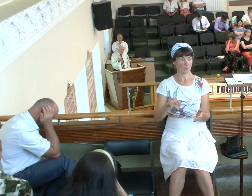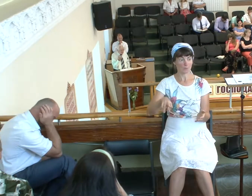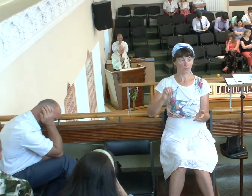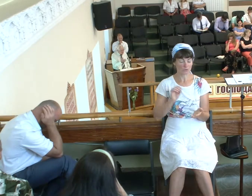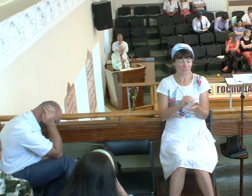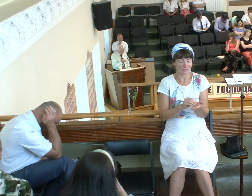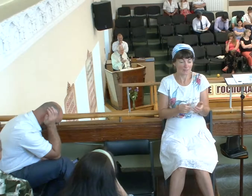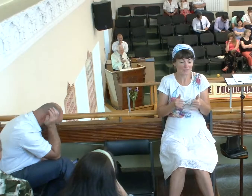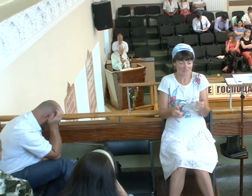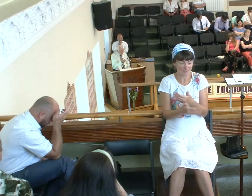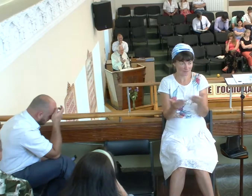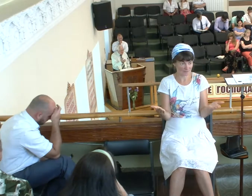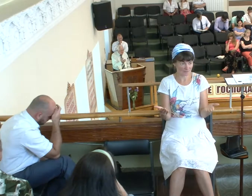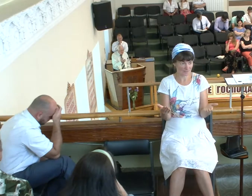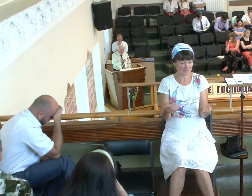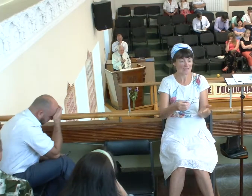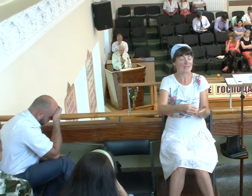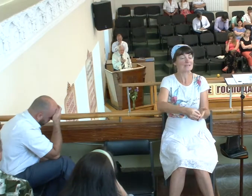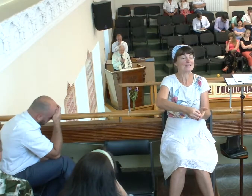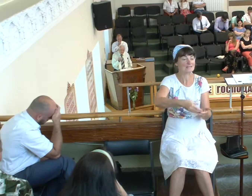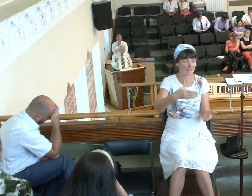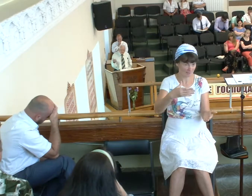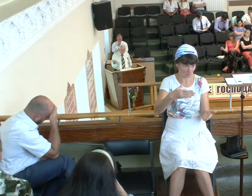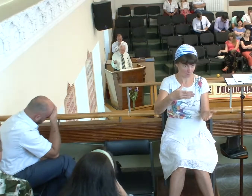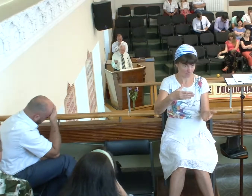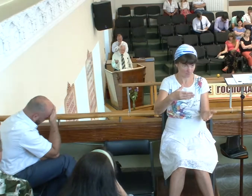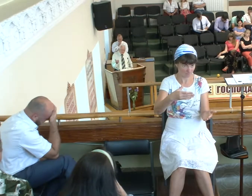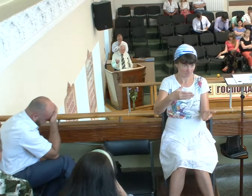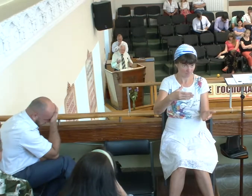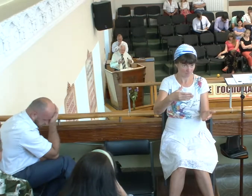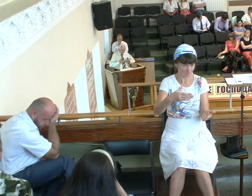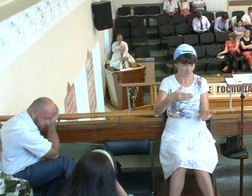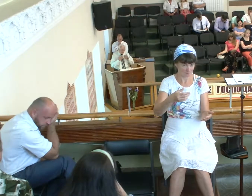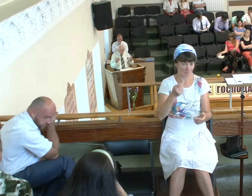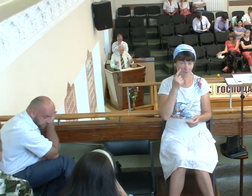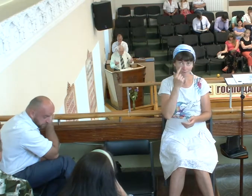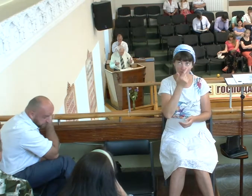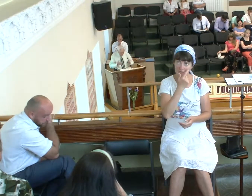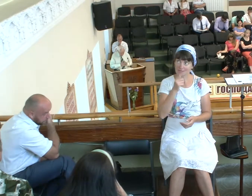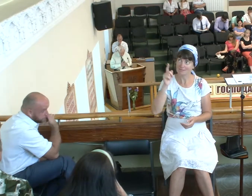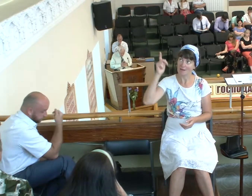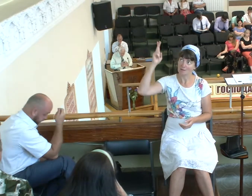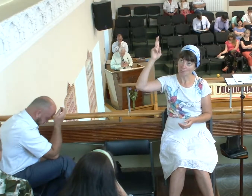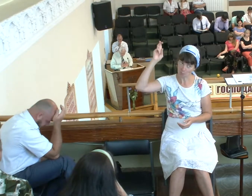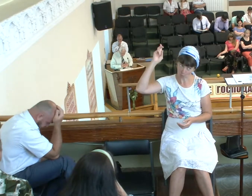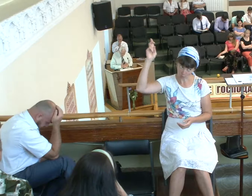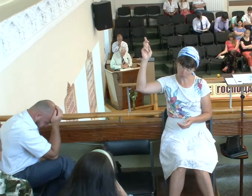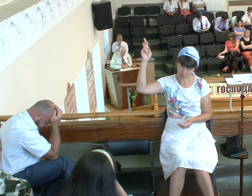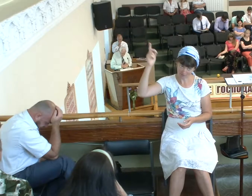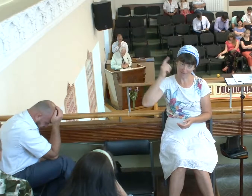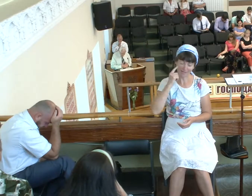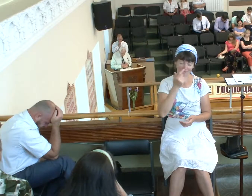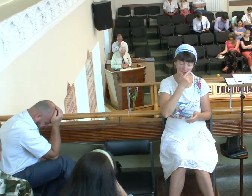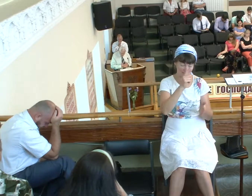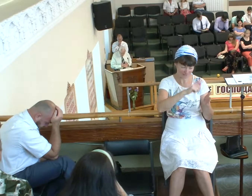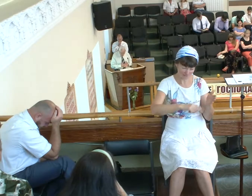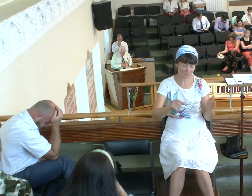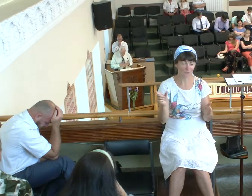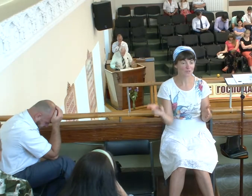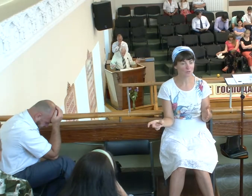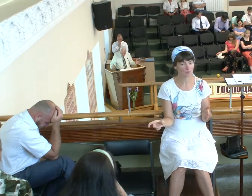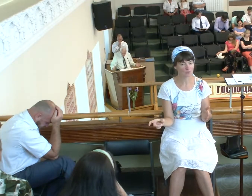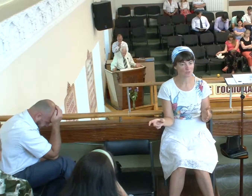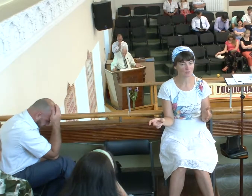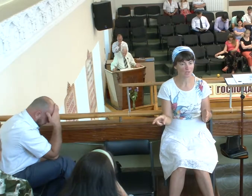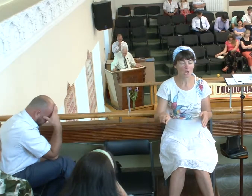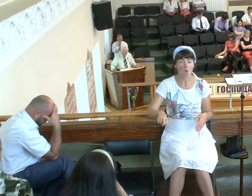ценно и в глазах людей, и в глазах Божьих, в глазах верующих и в глазах Божьих. Он